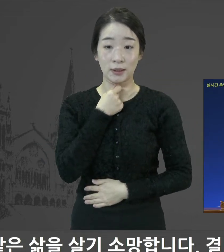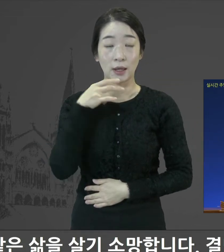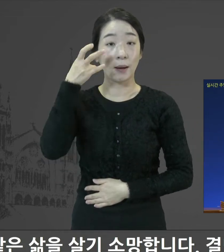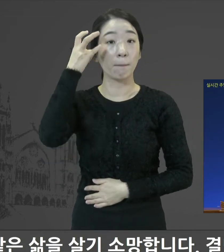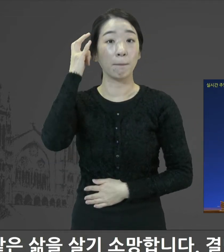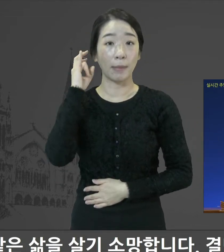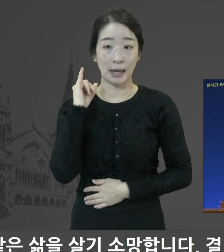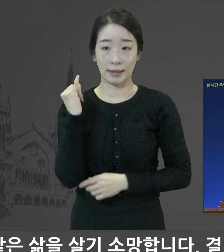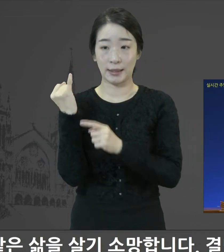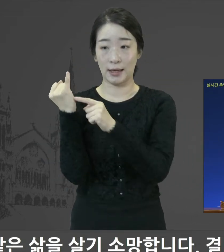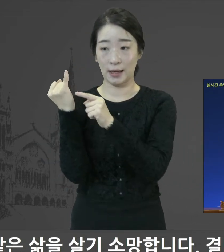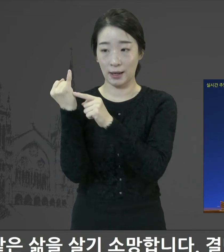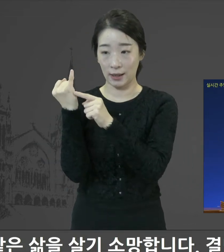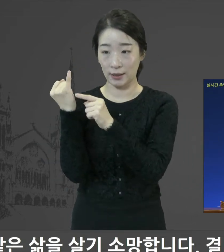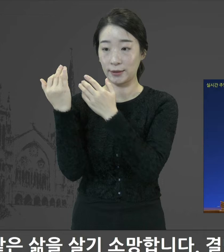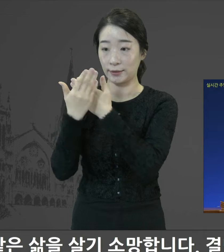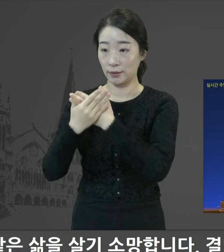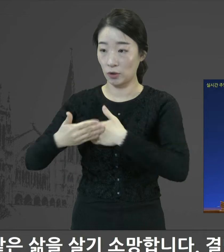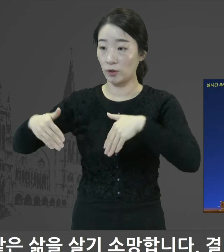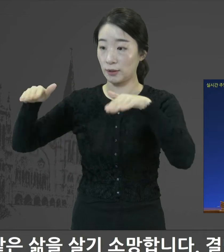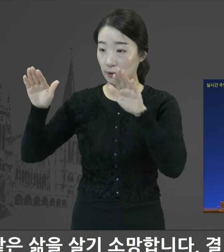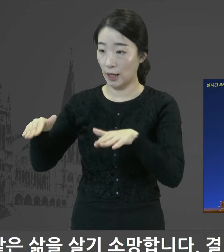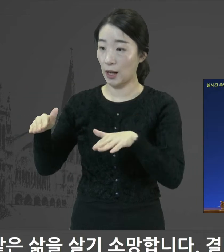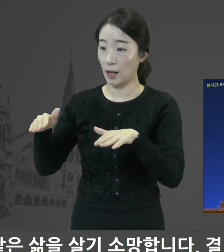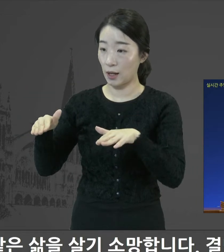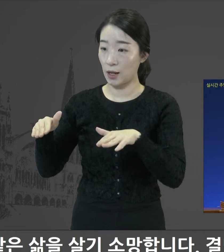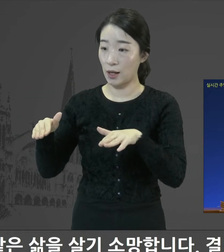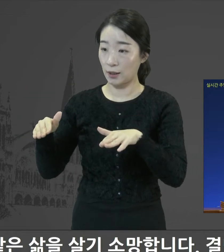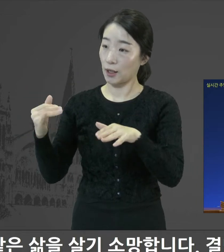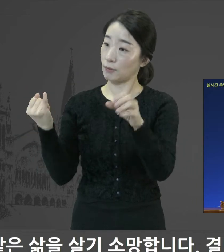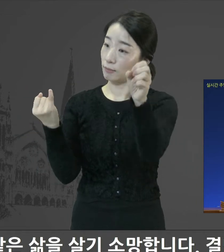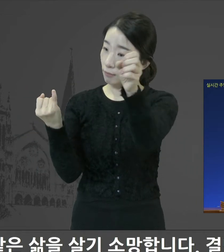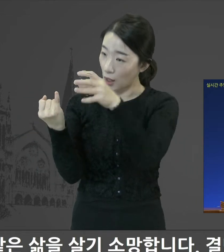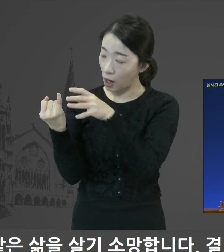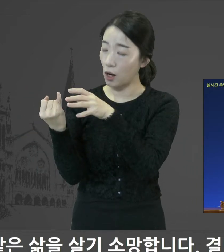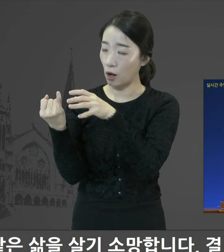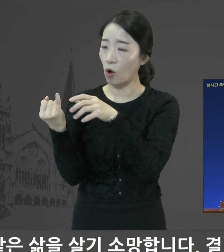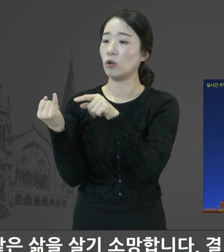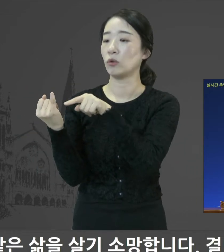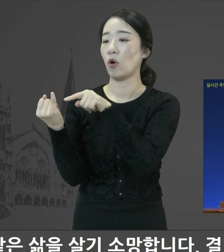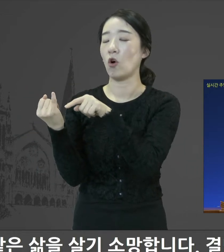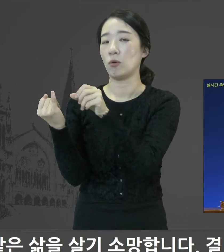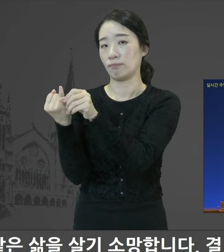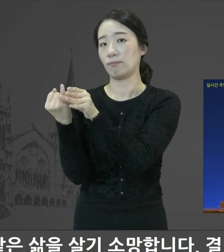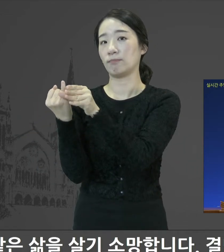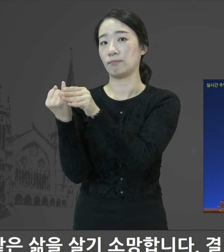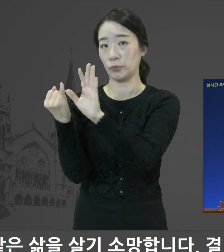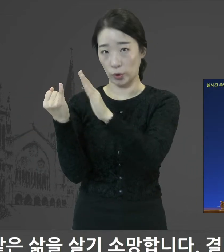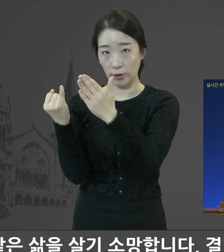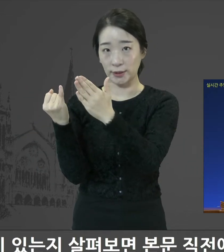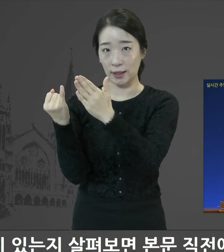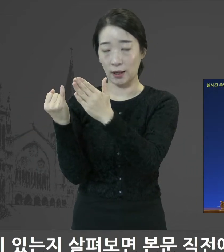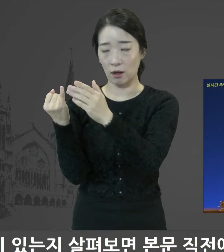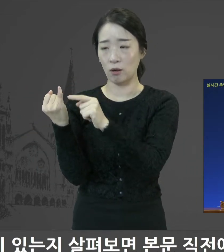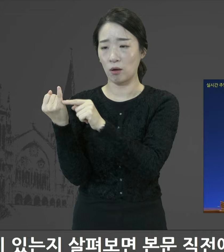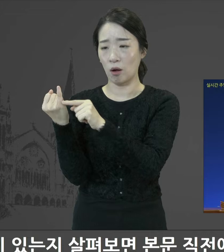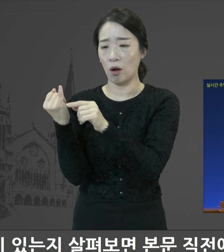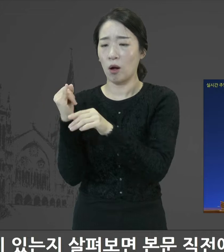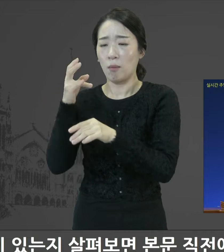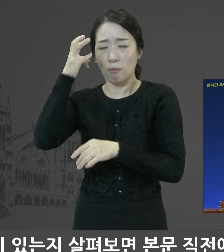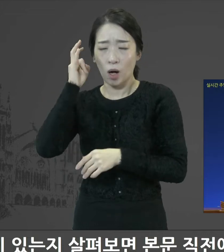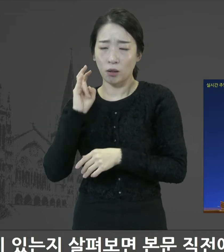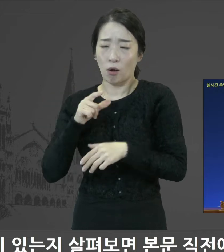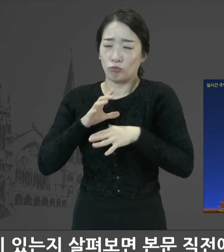마리아에게 천사 가브리엘이 나타났고 애를 가질 것이다 얘기했고, 마리아가 두려운 가운데